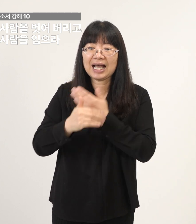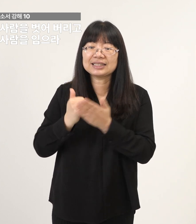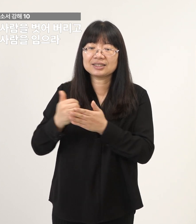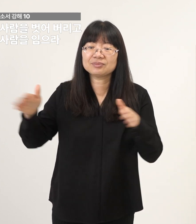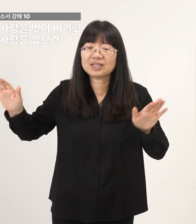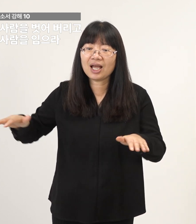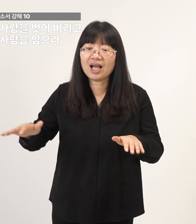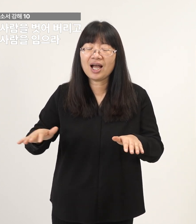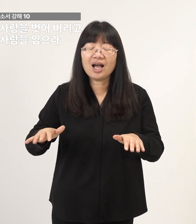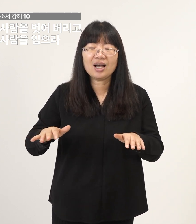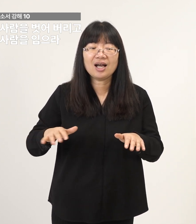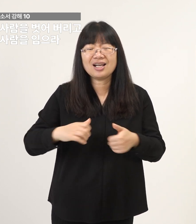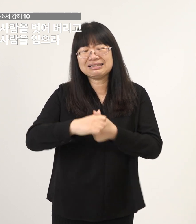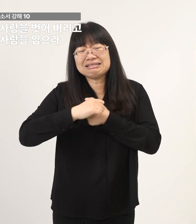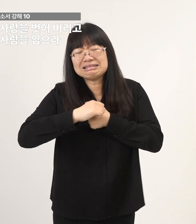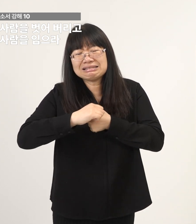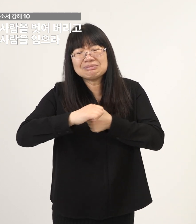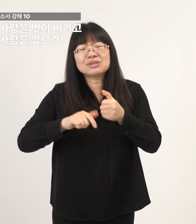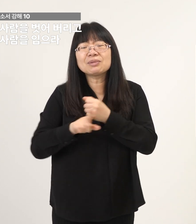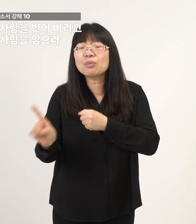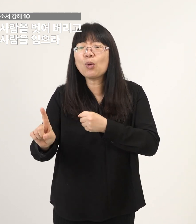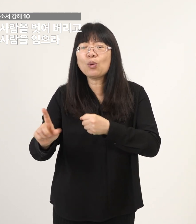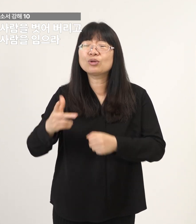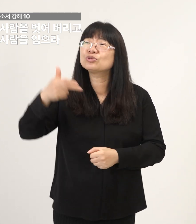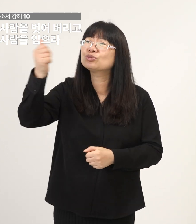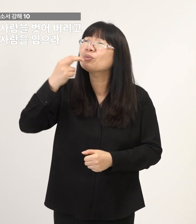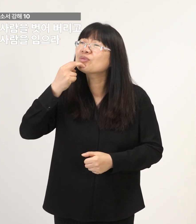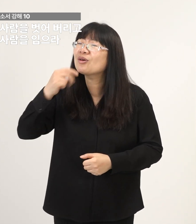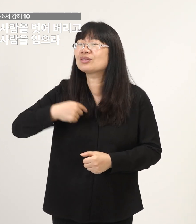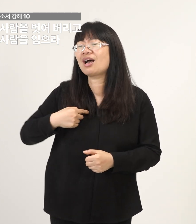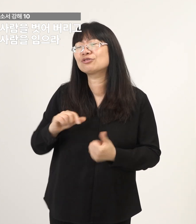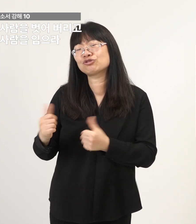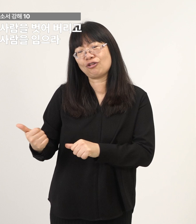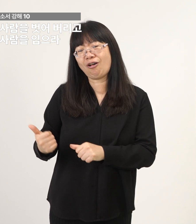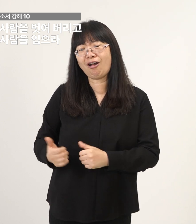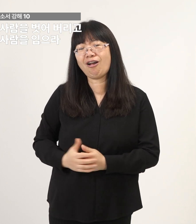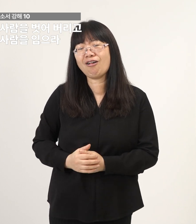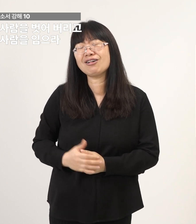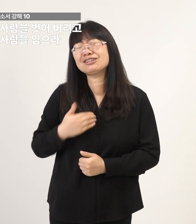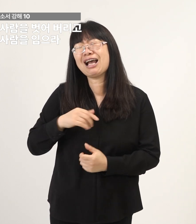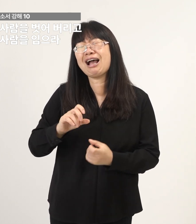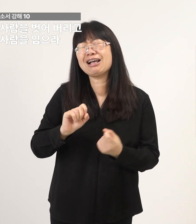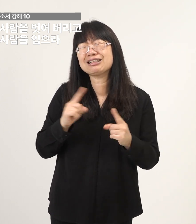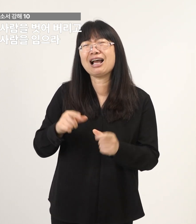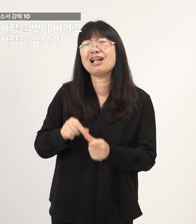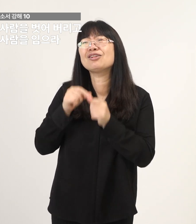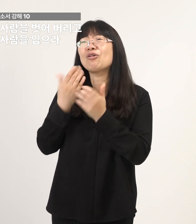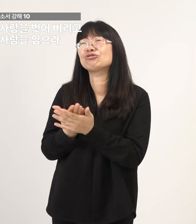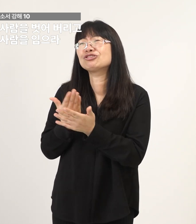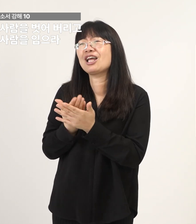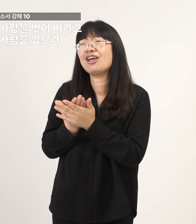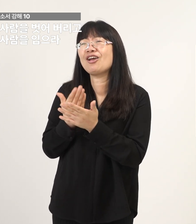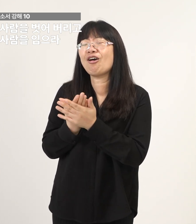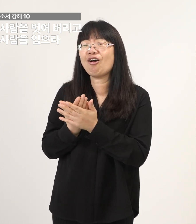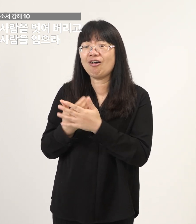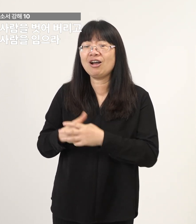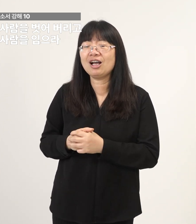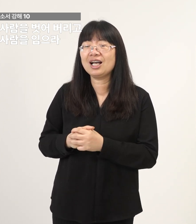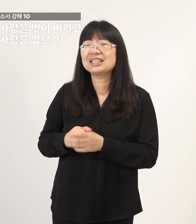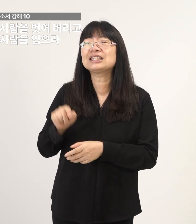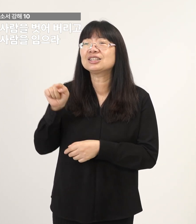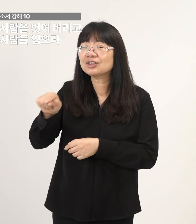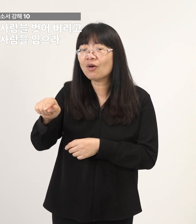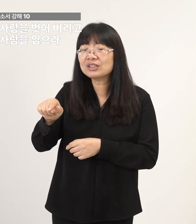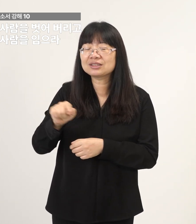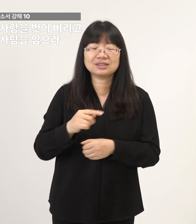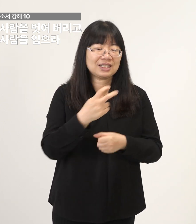저 주님 없으면 죽어요. 나 좀 살려주세요. 이거 크게 하나 지금 20년 만에 배운